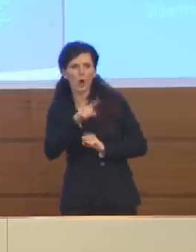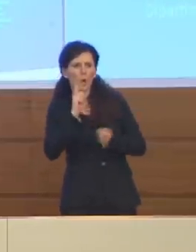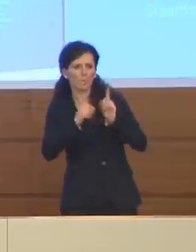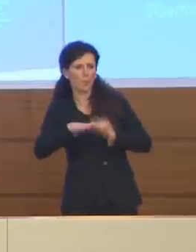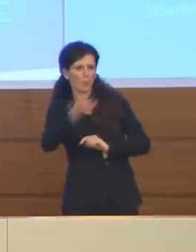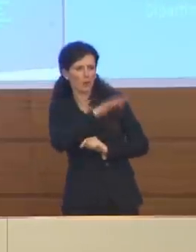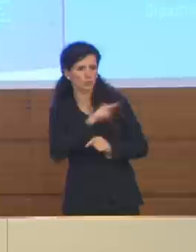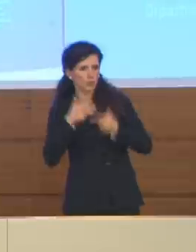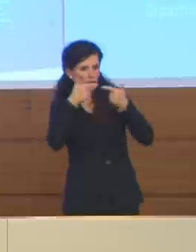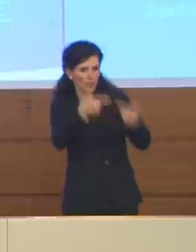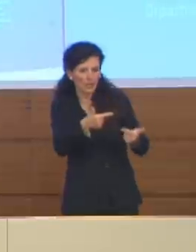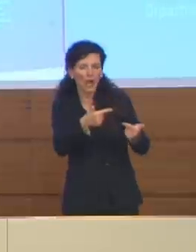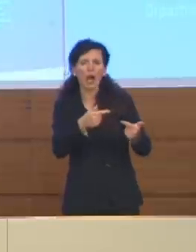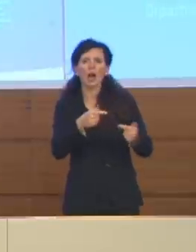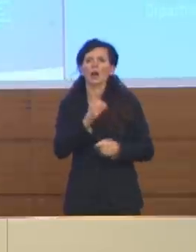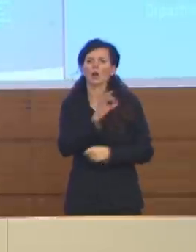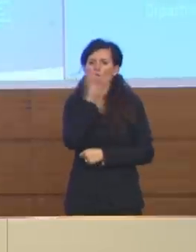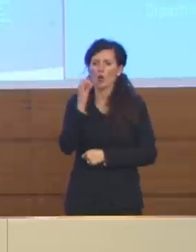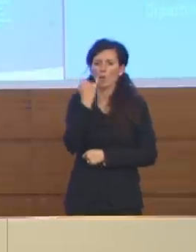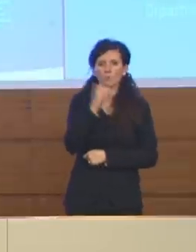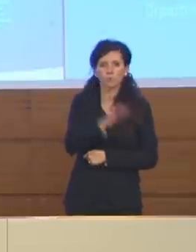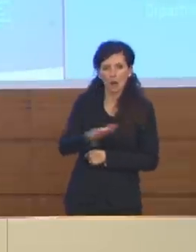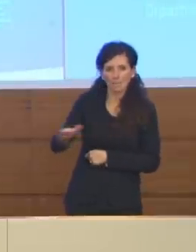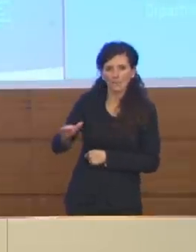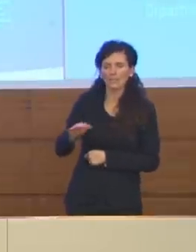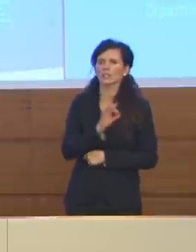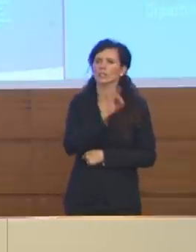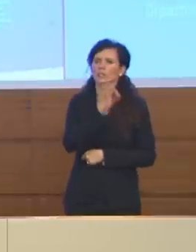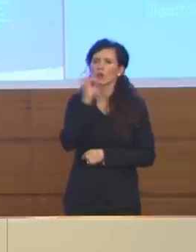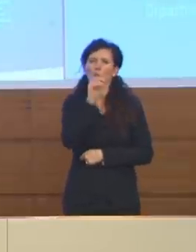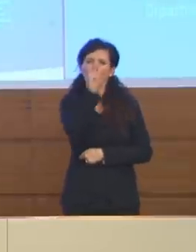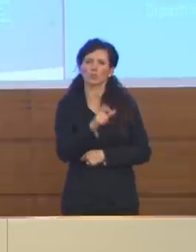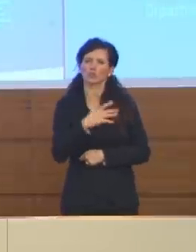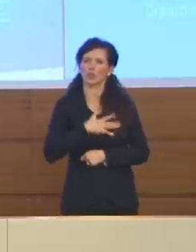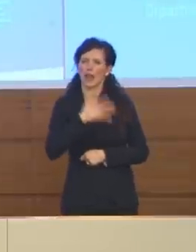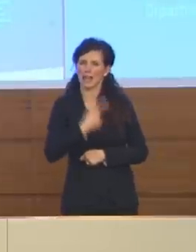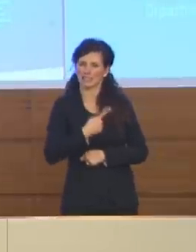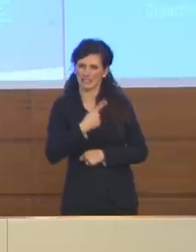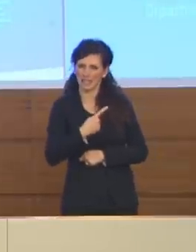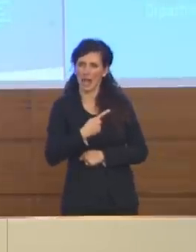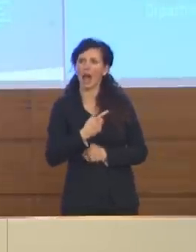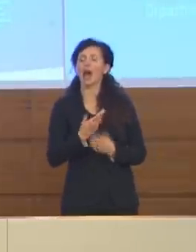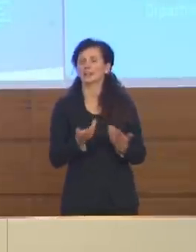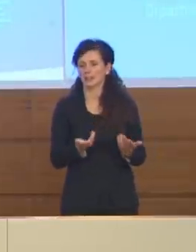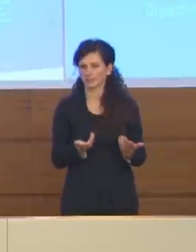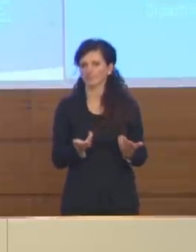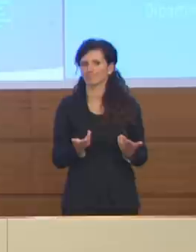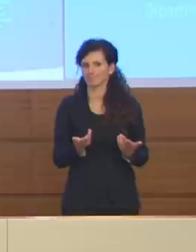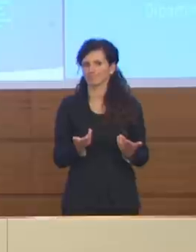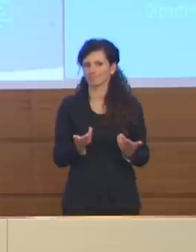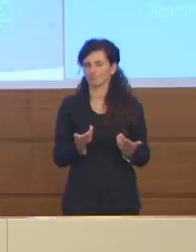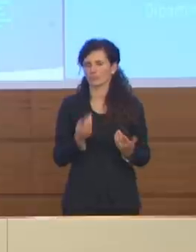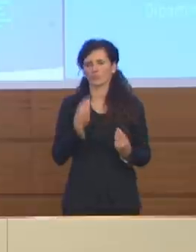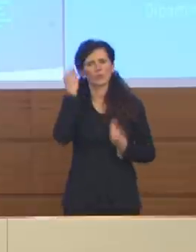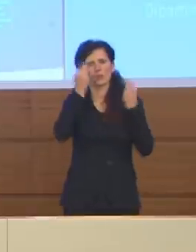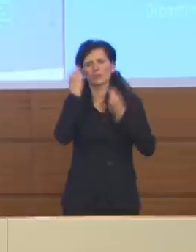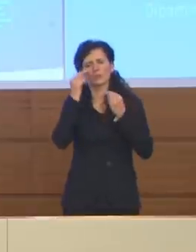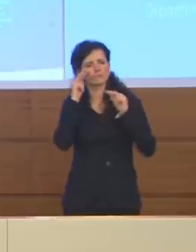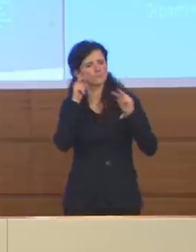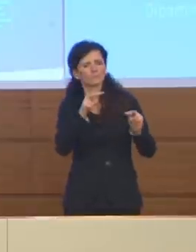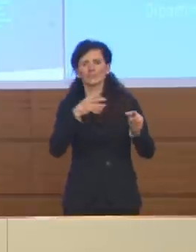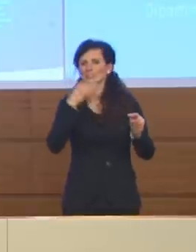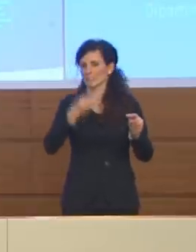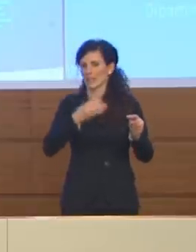l'impatto sui bambini e sugli anziani e in questo senso avrete poi